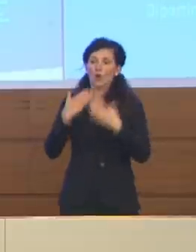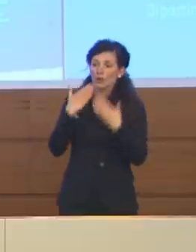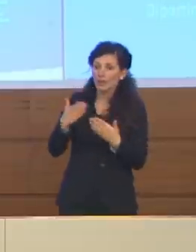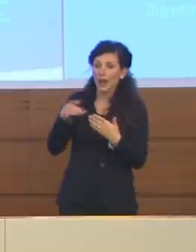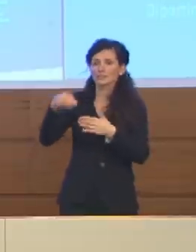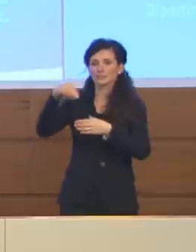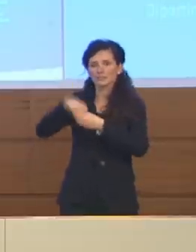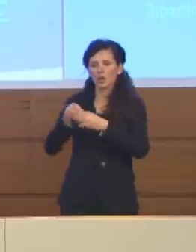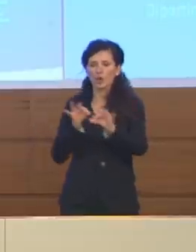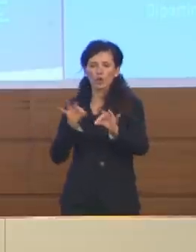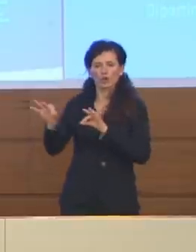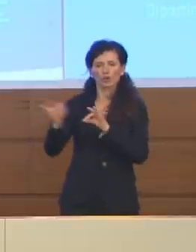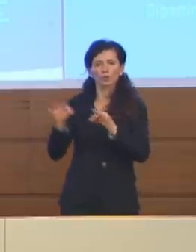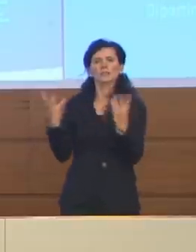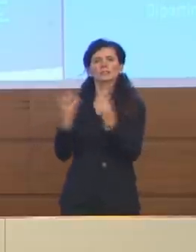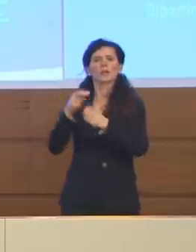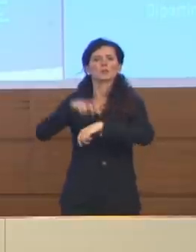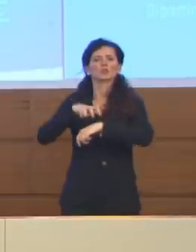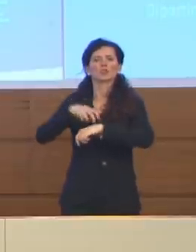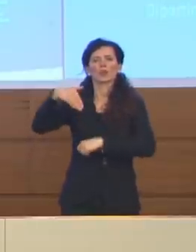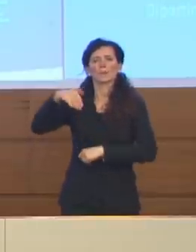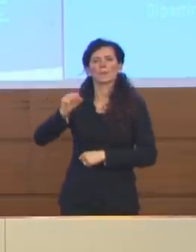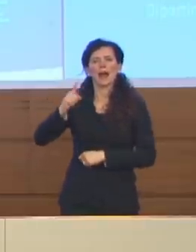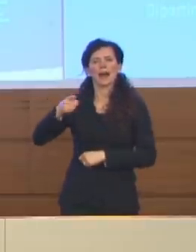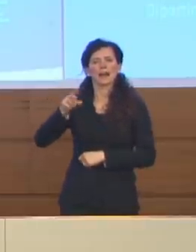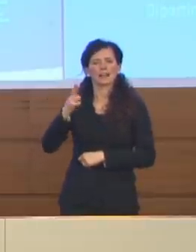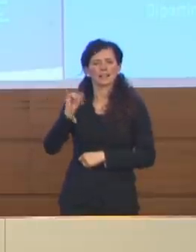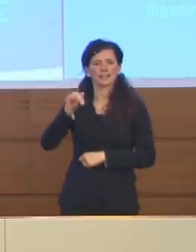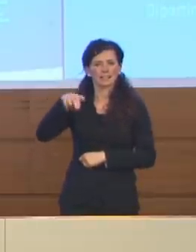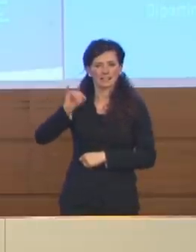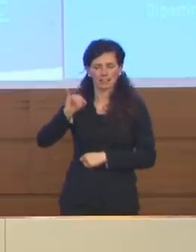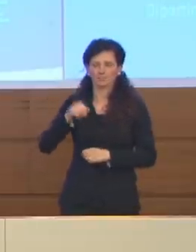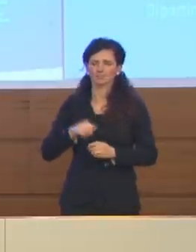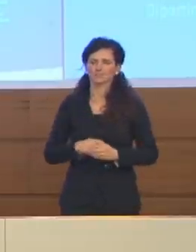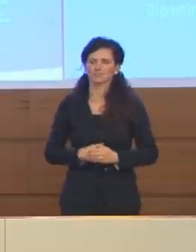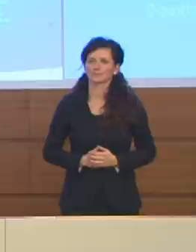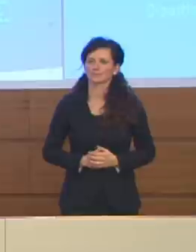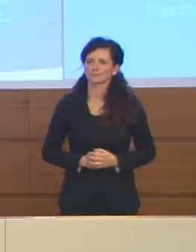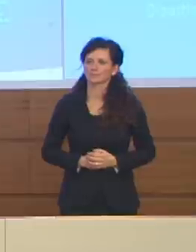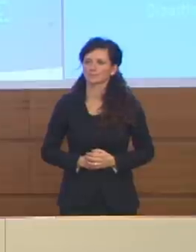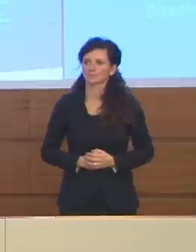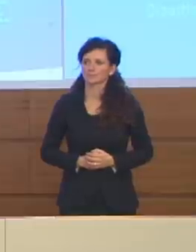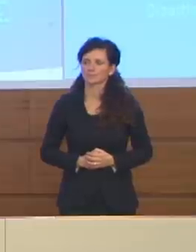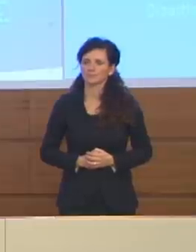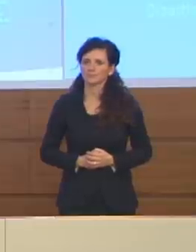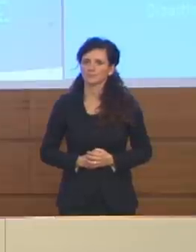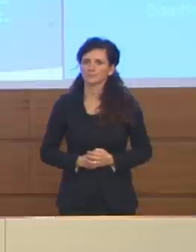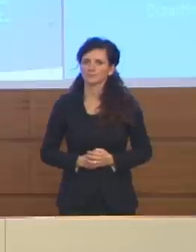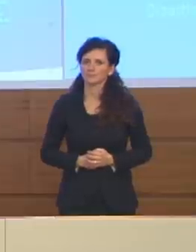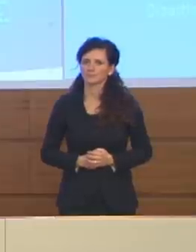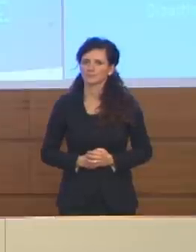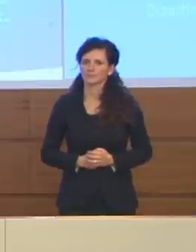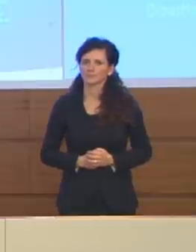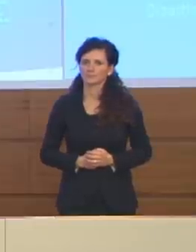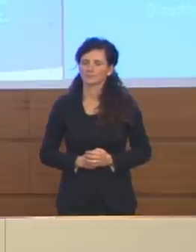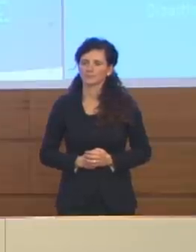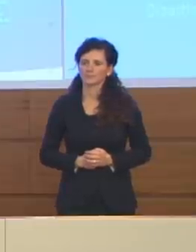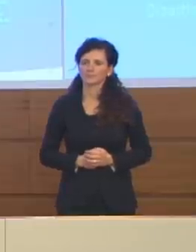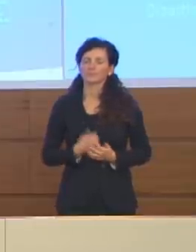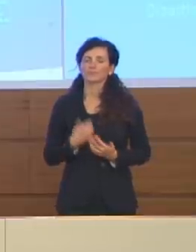del dott magrini ha l'ultima riflessione mela permettete